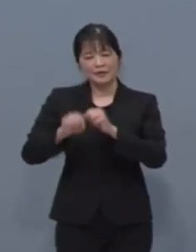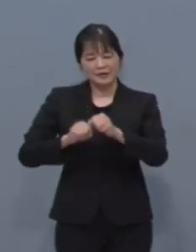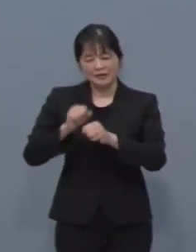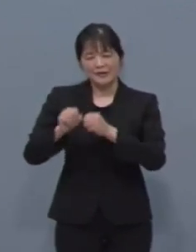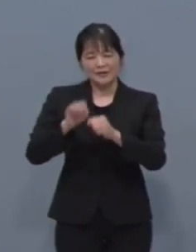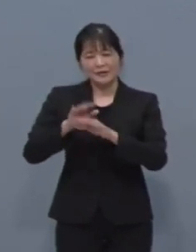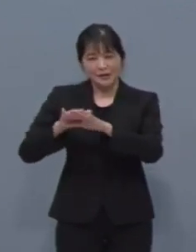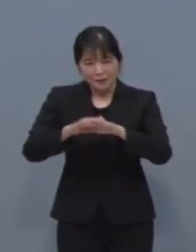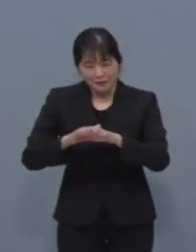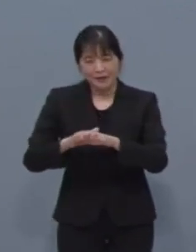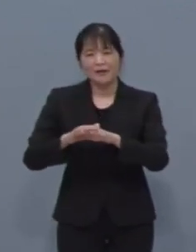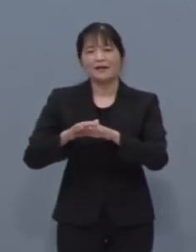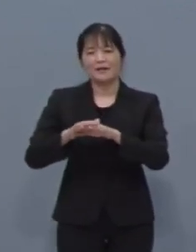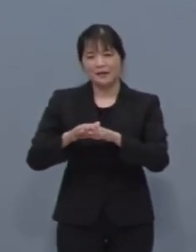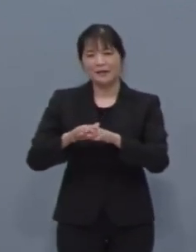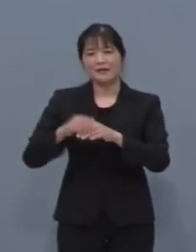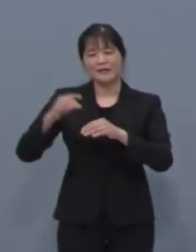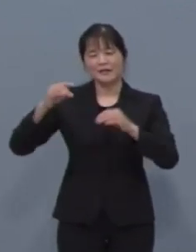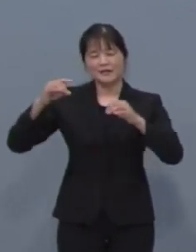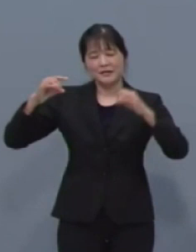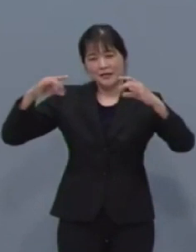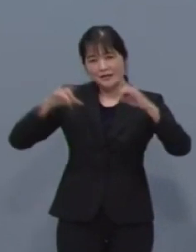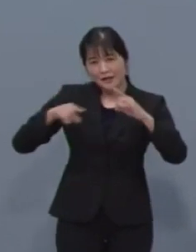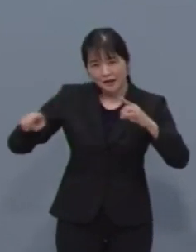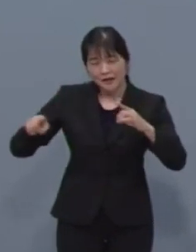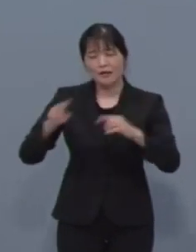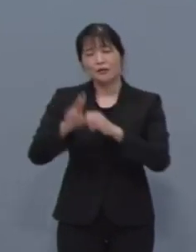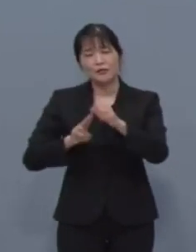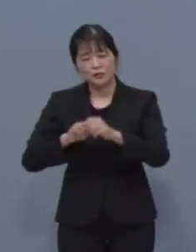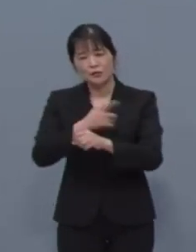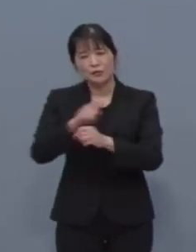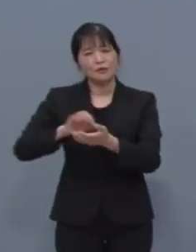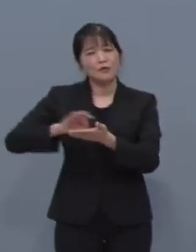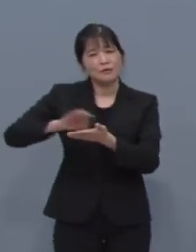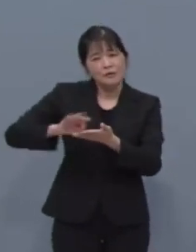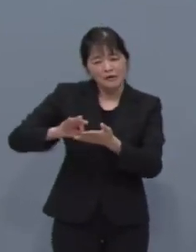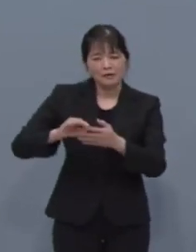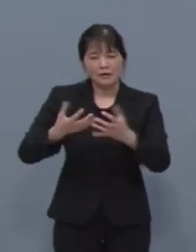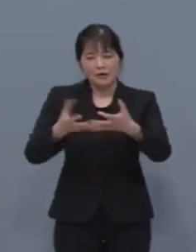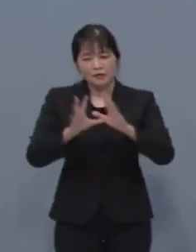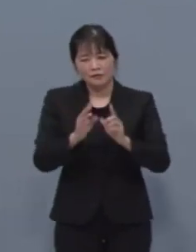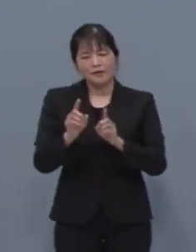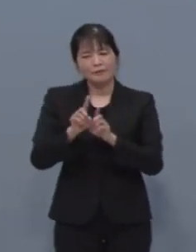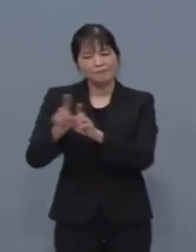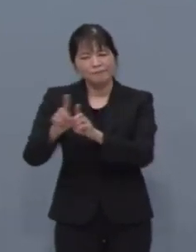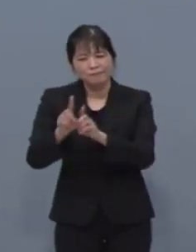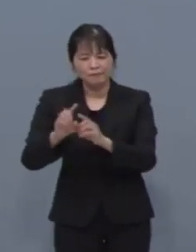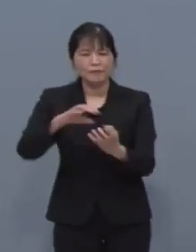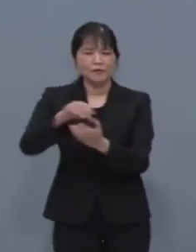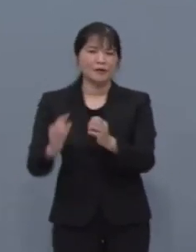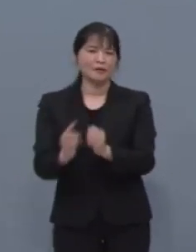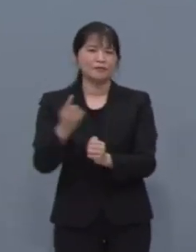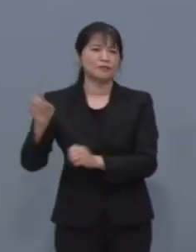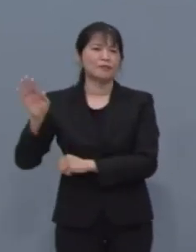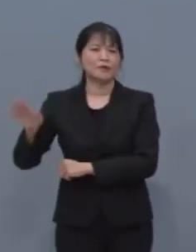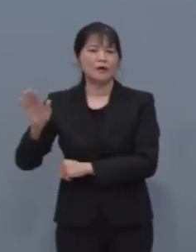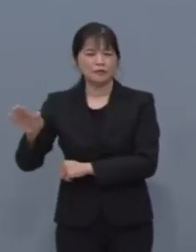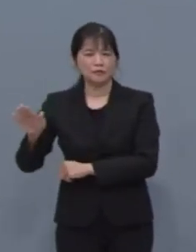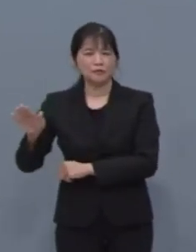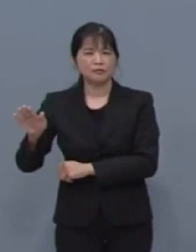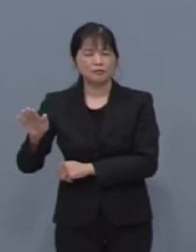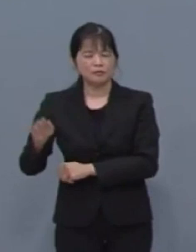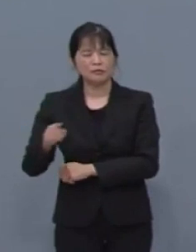ますそこで千葉県では集団ストーカー防止条例を全国に先駆けて作ります一部のカルト教団